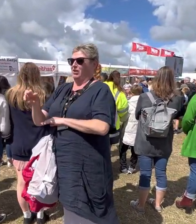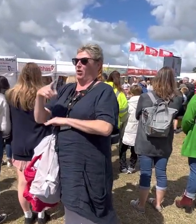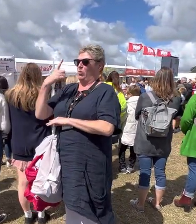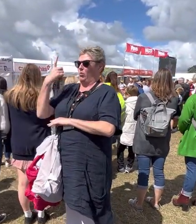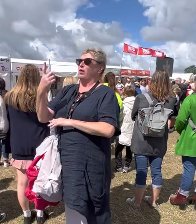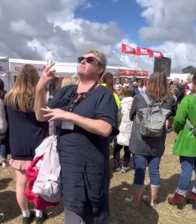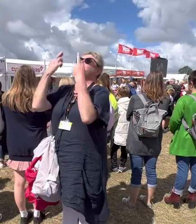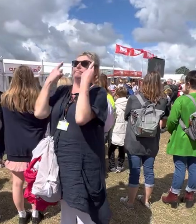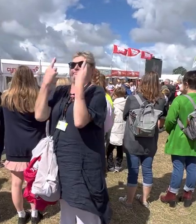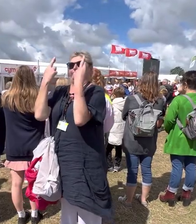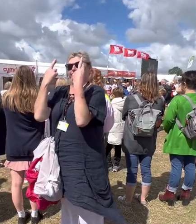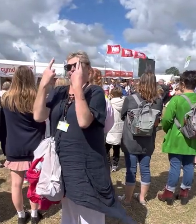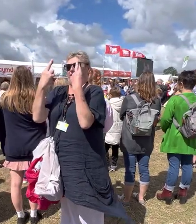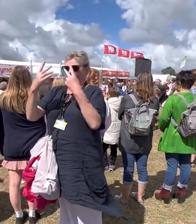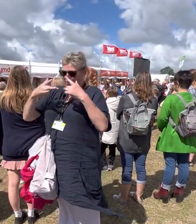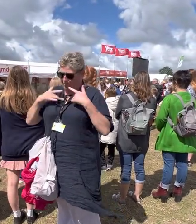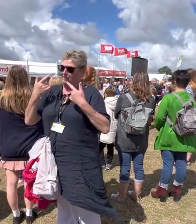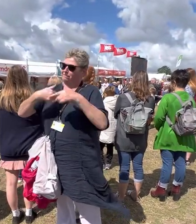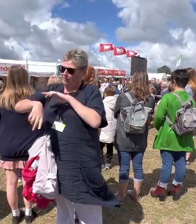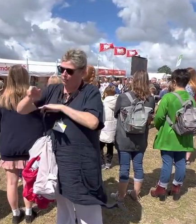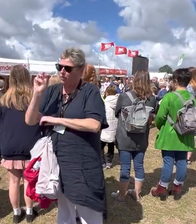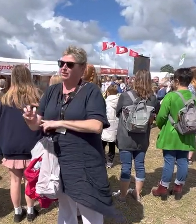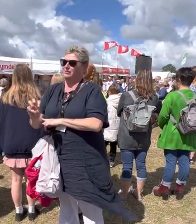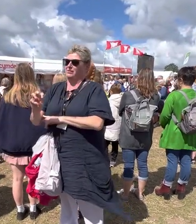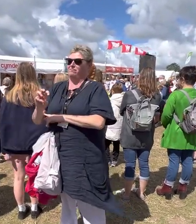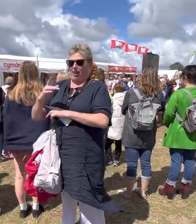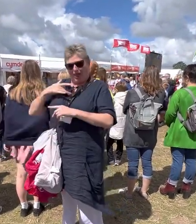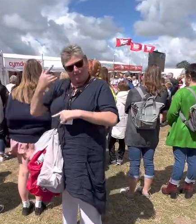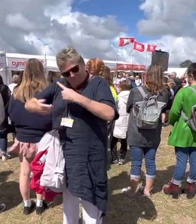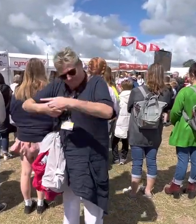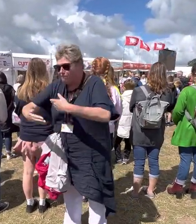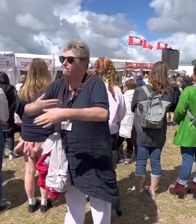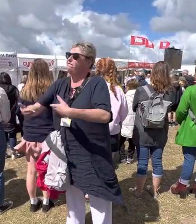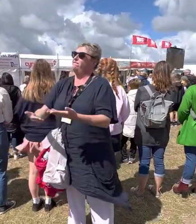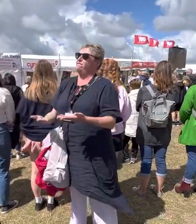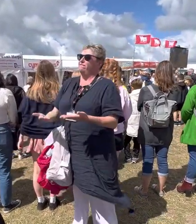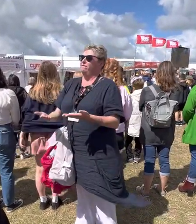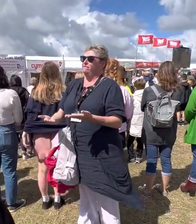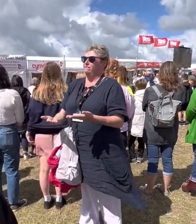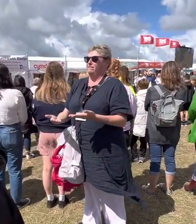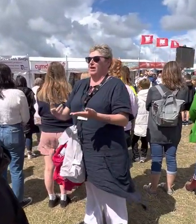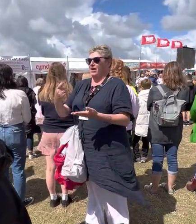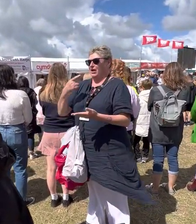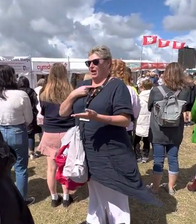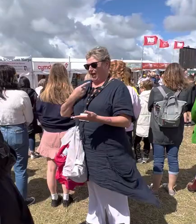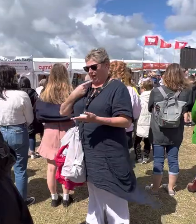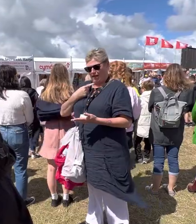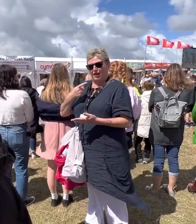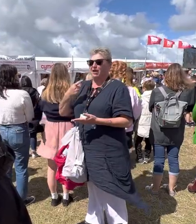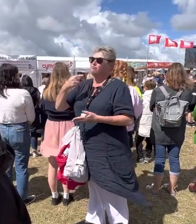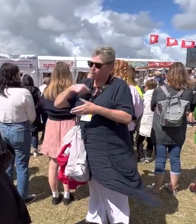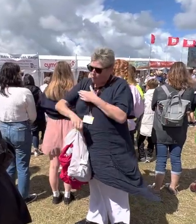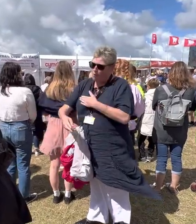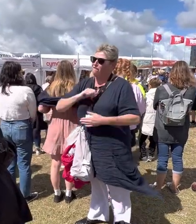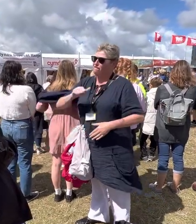gobeithio byw yng Nghymru am weddill foes. Rwy'n mab fferm naw cenedlaeth o Sir